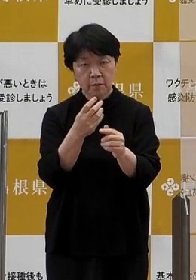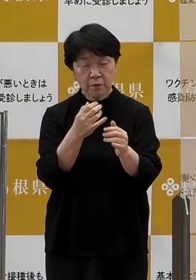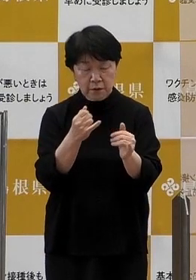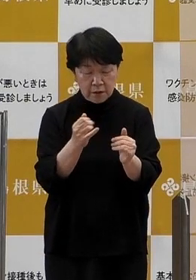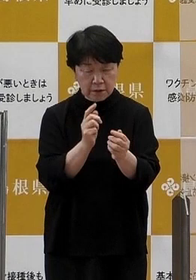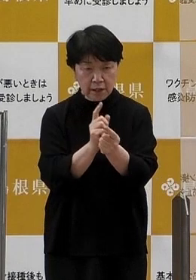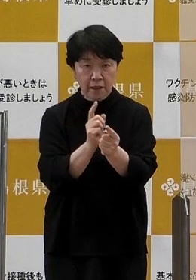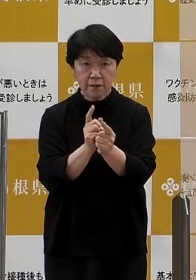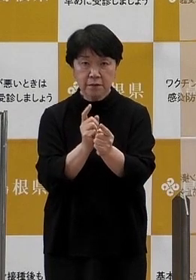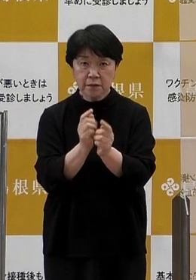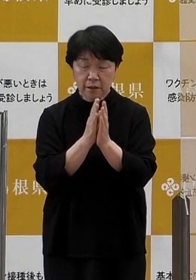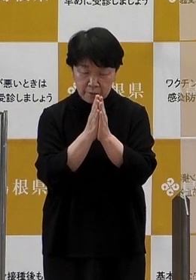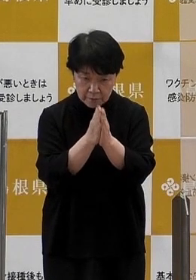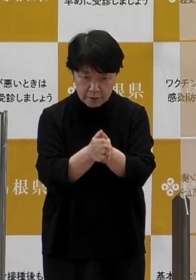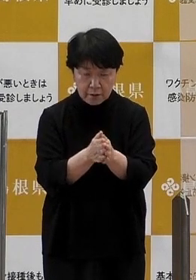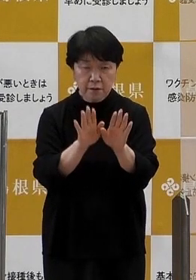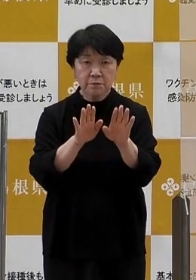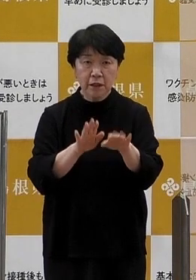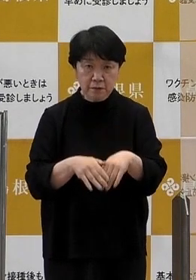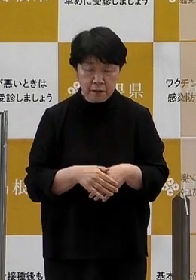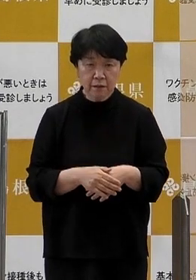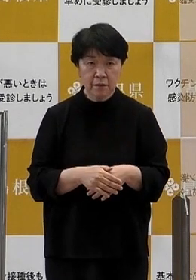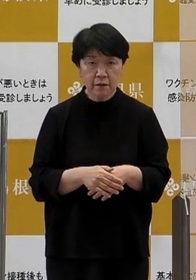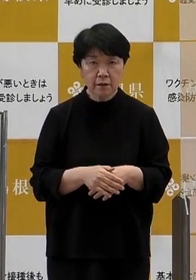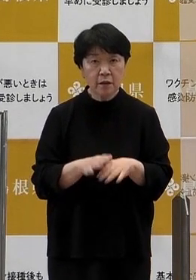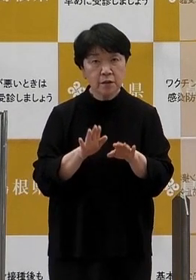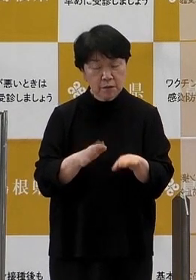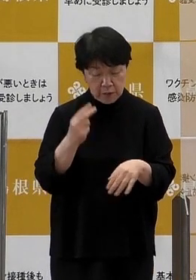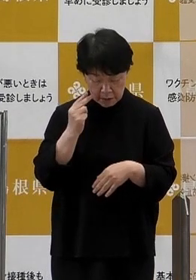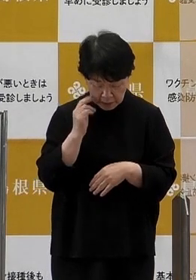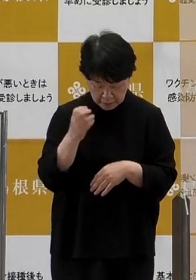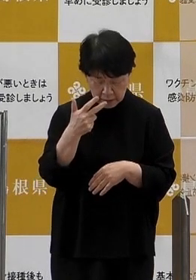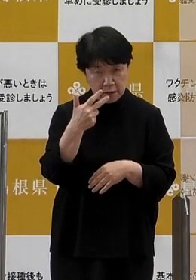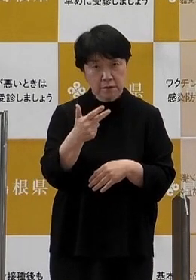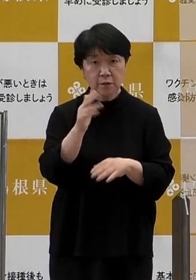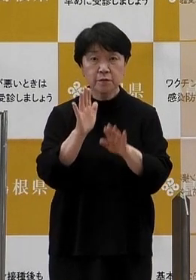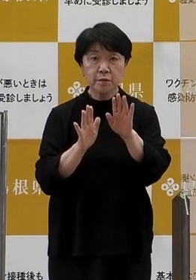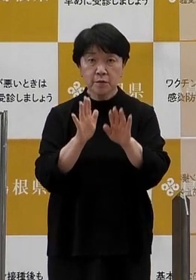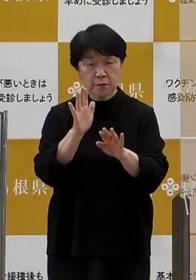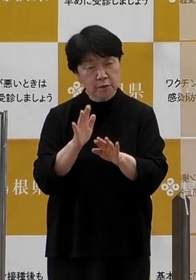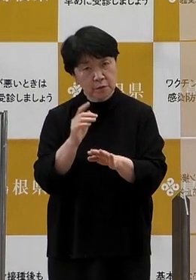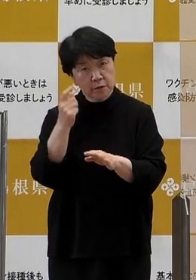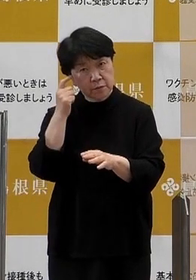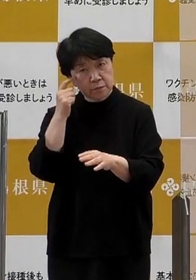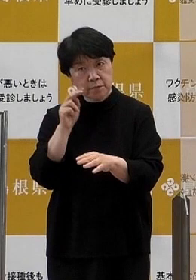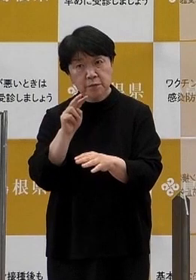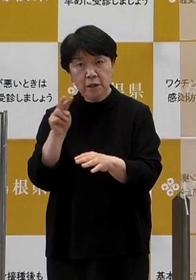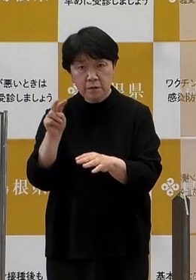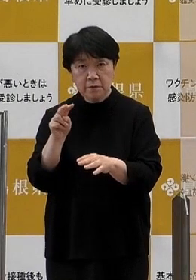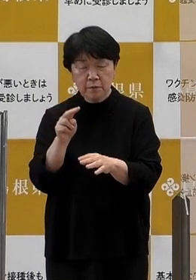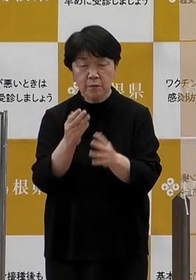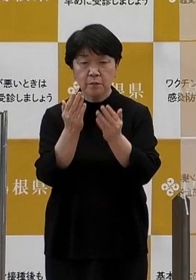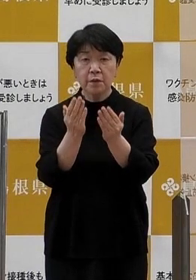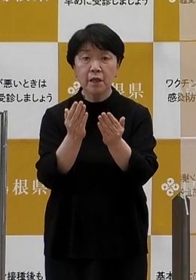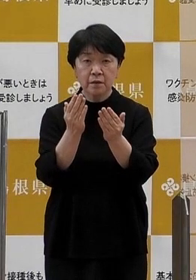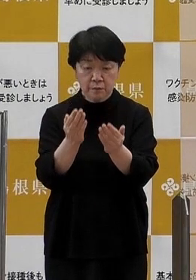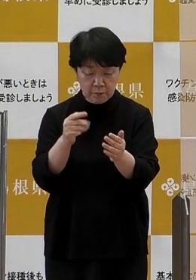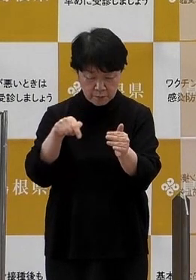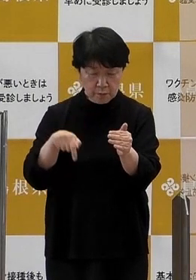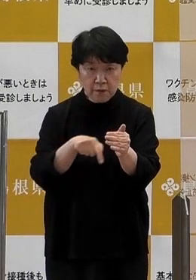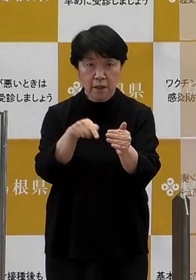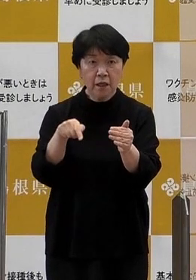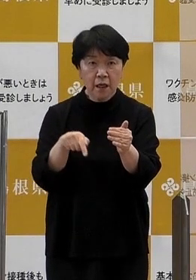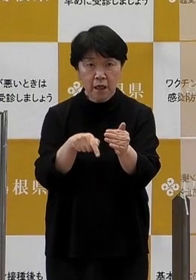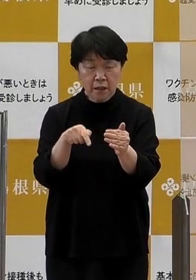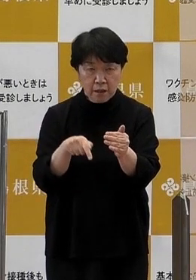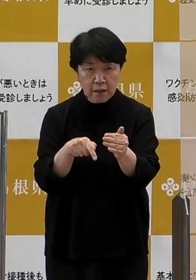たけれども、今のこの松江市の状況を見ますと、学校の中で、ター